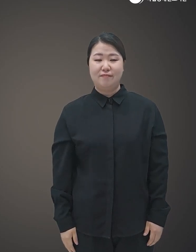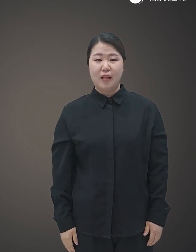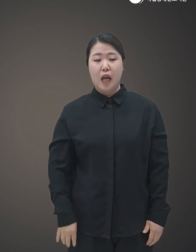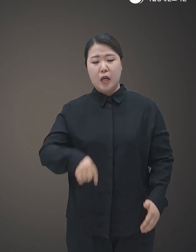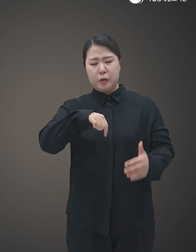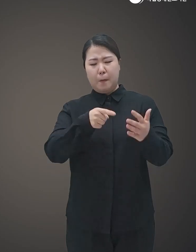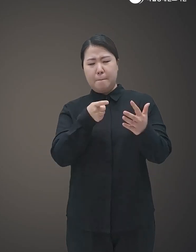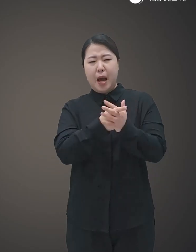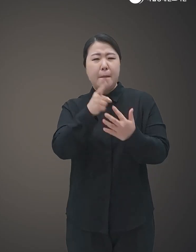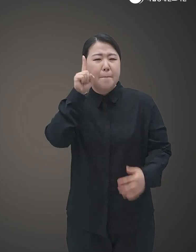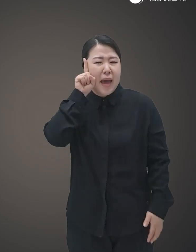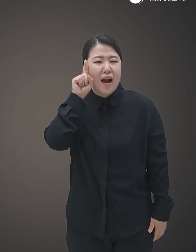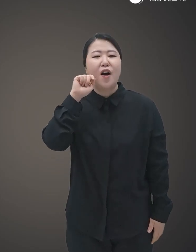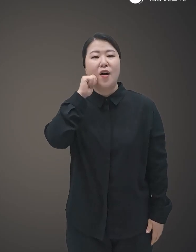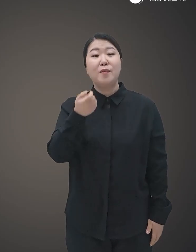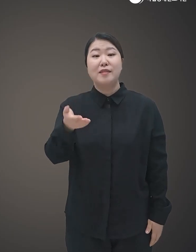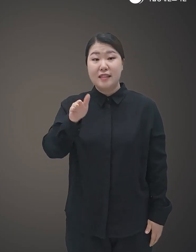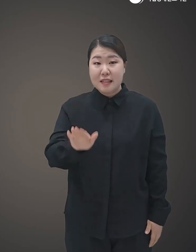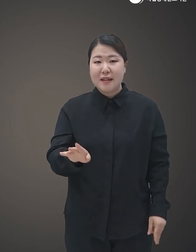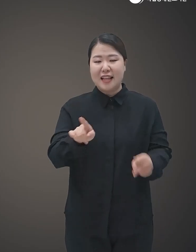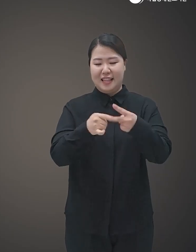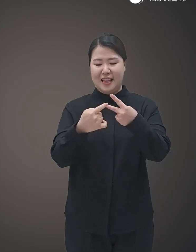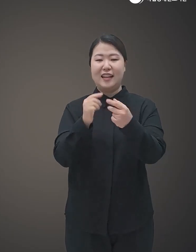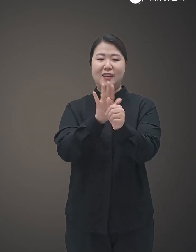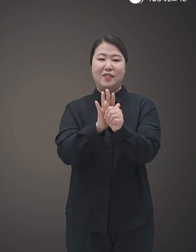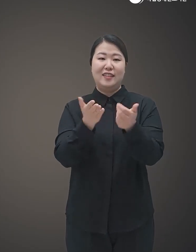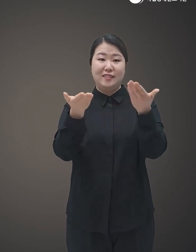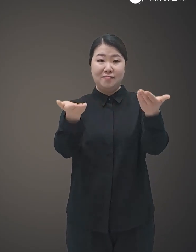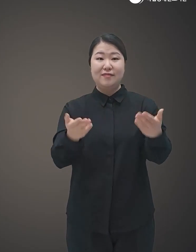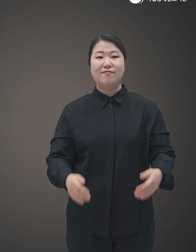속은 알 수 없지만 이해할 수 있게 도와드립니다.